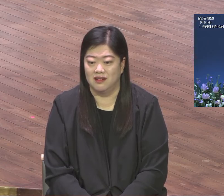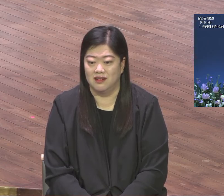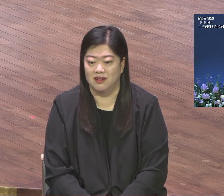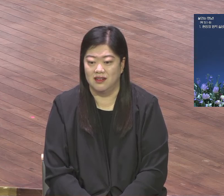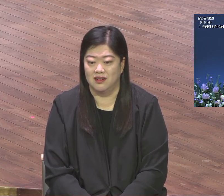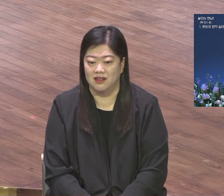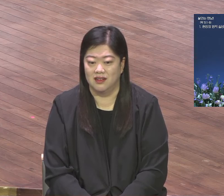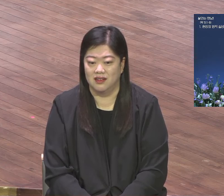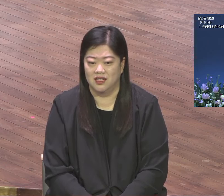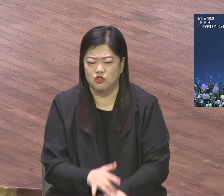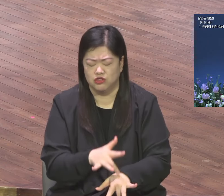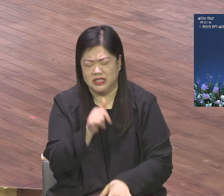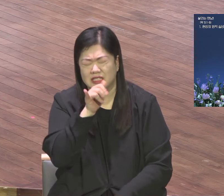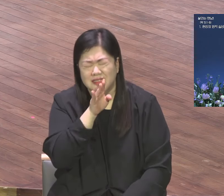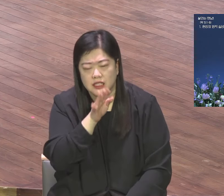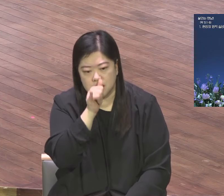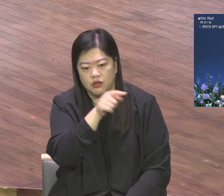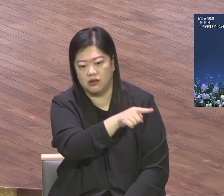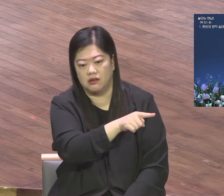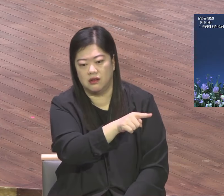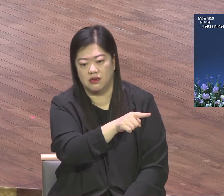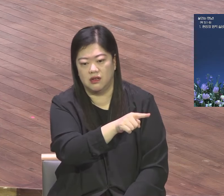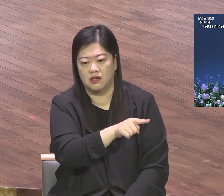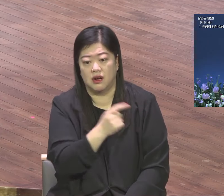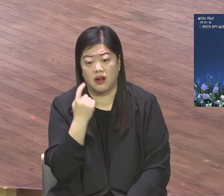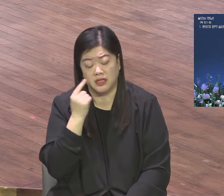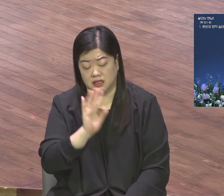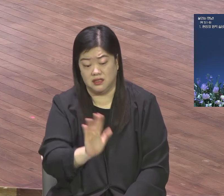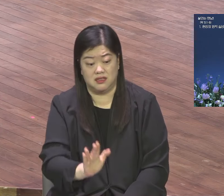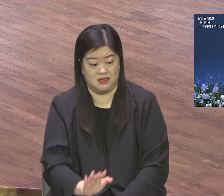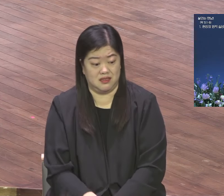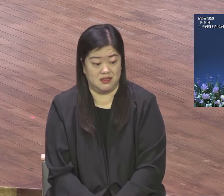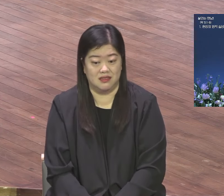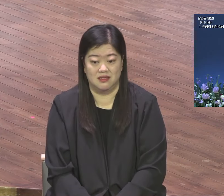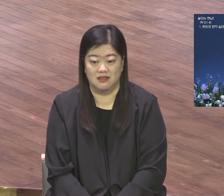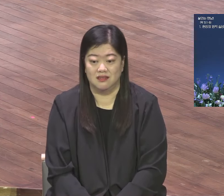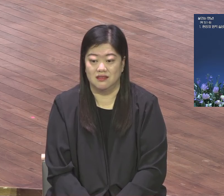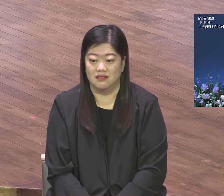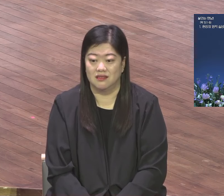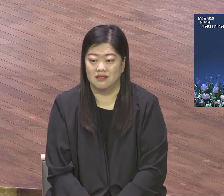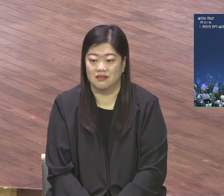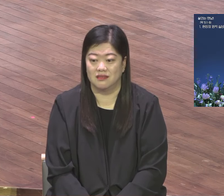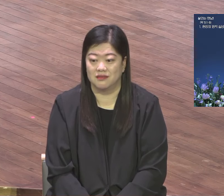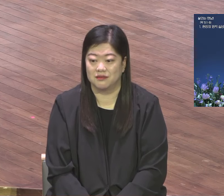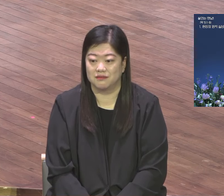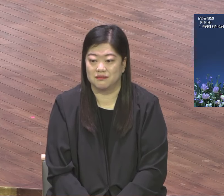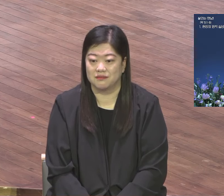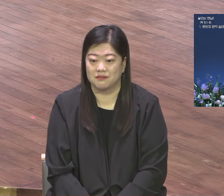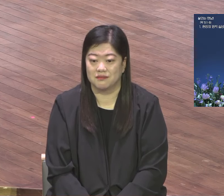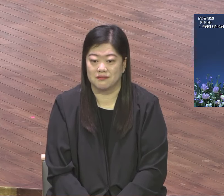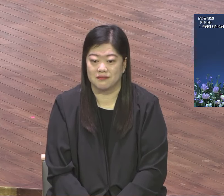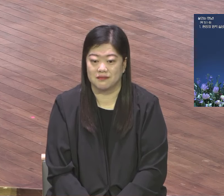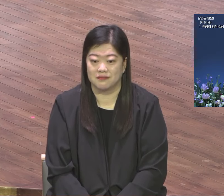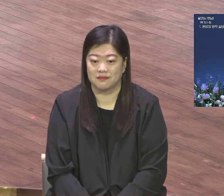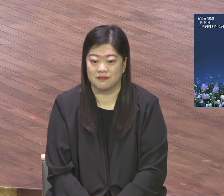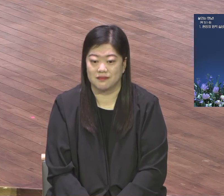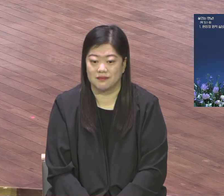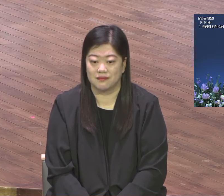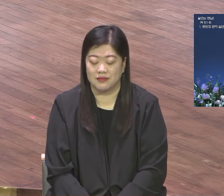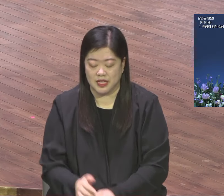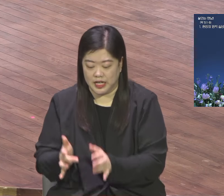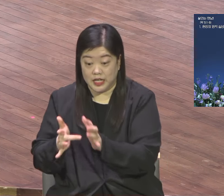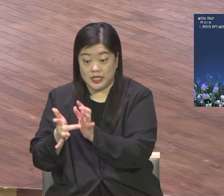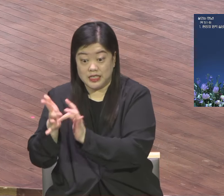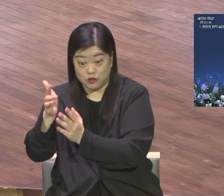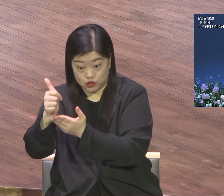있어요. 영적 실체가. 본문 9절에 보면 예수님께서 이 귀신 들린 자에게